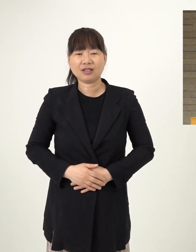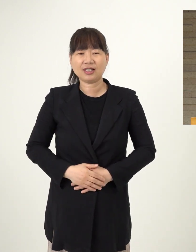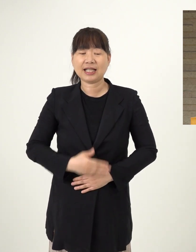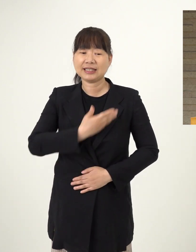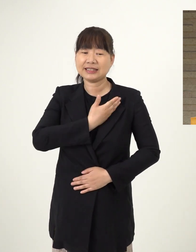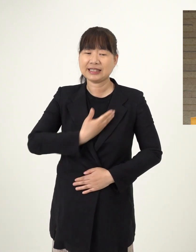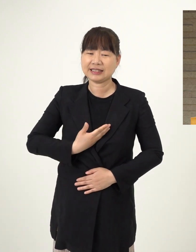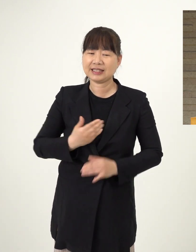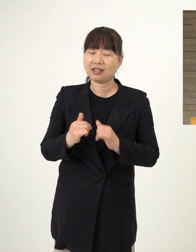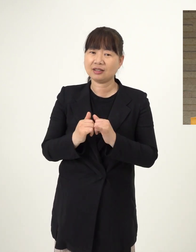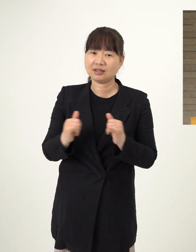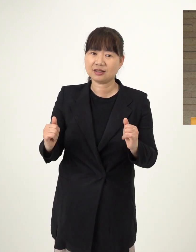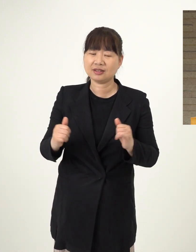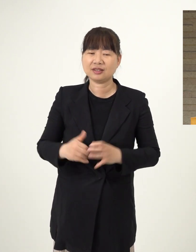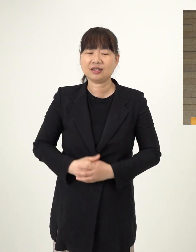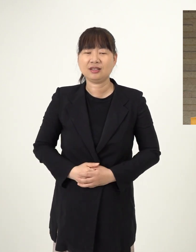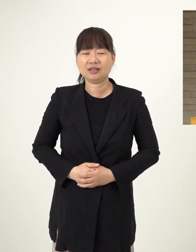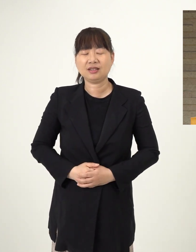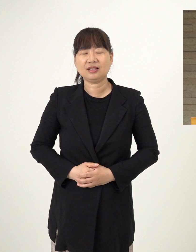제자들이